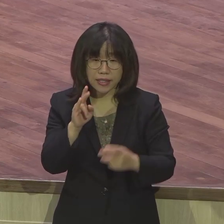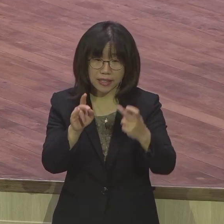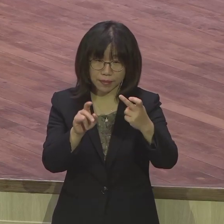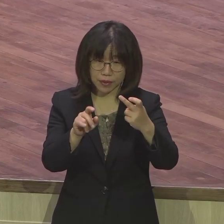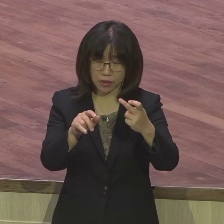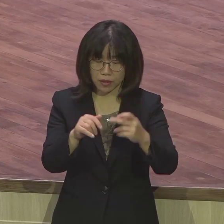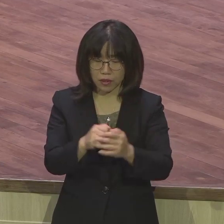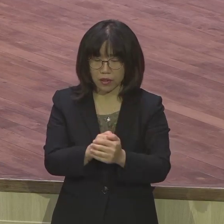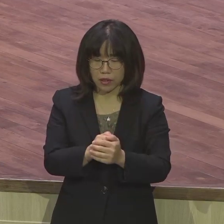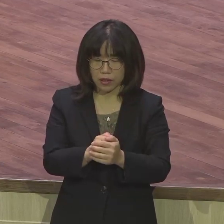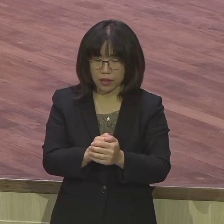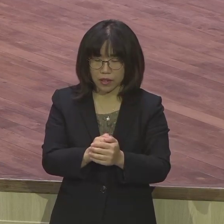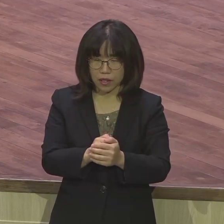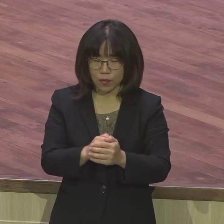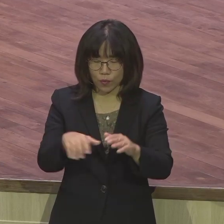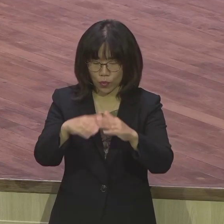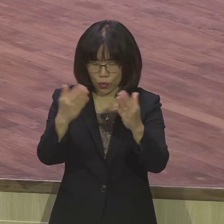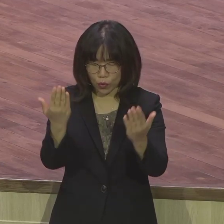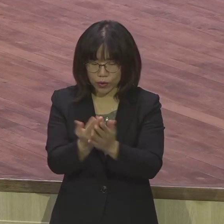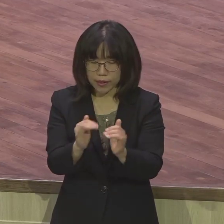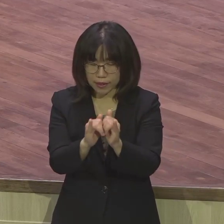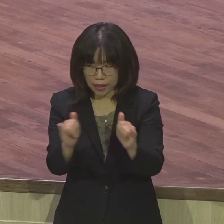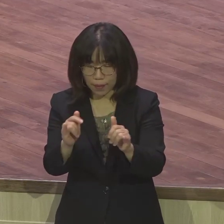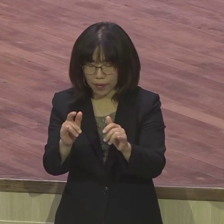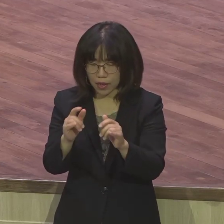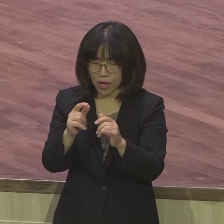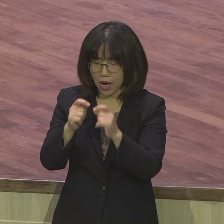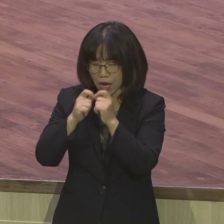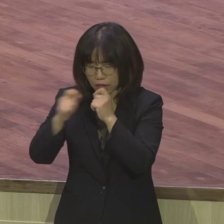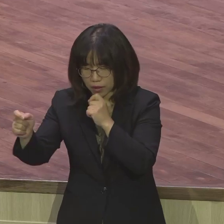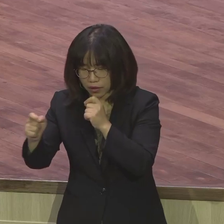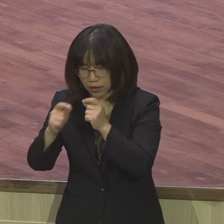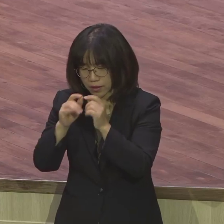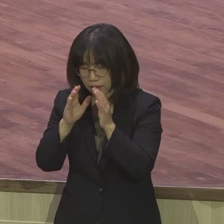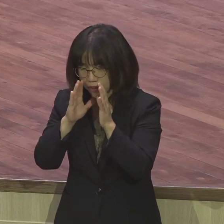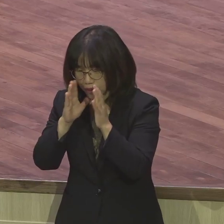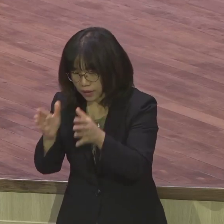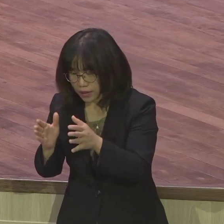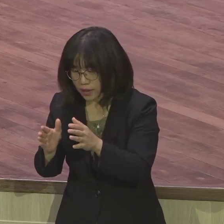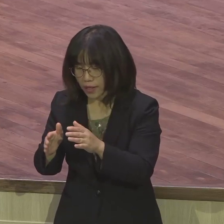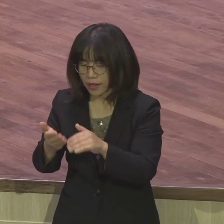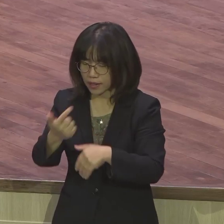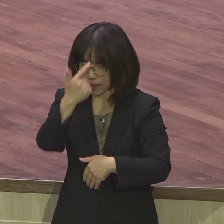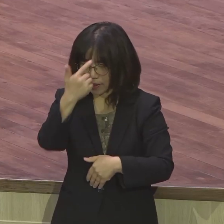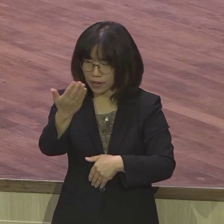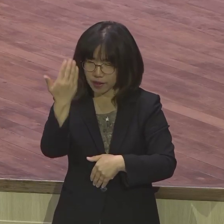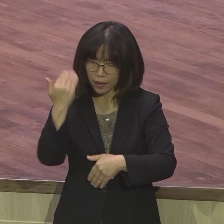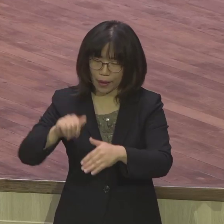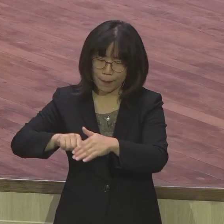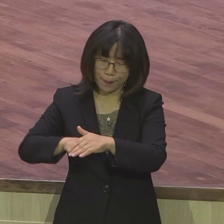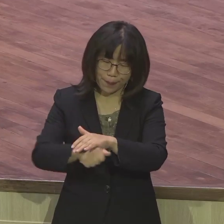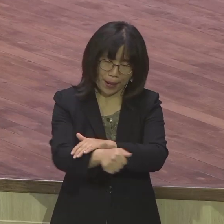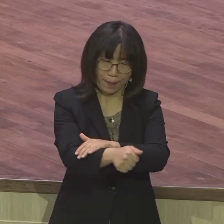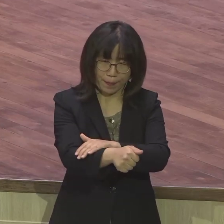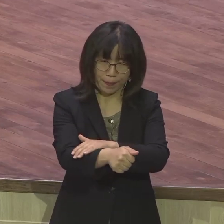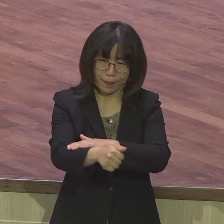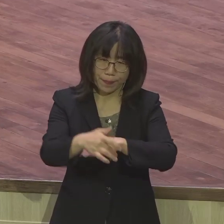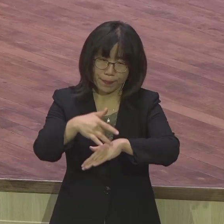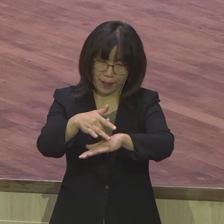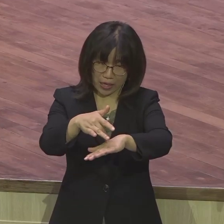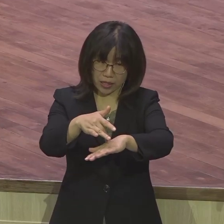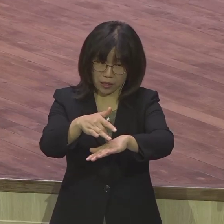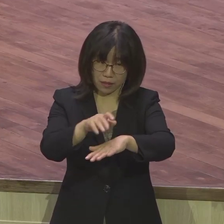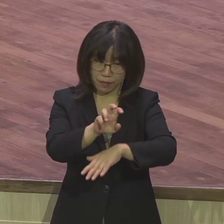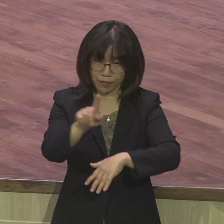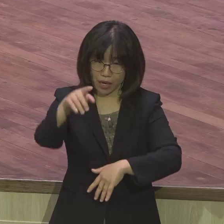자, 옛뱀, 마귀라고도 하는 사단이라고도 하는 자라 이렇게 말해주고 있습니다. 인간은 하나님을 만나지 못하고 자꾸